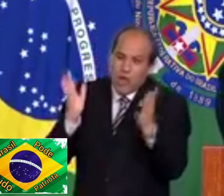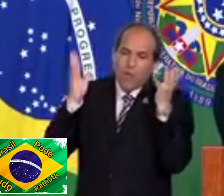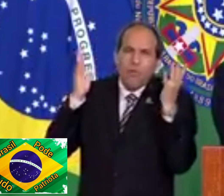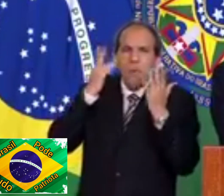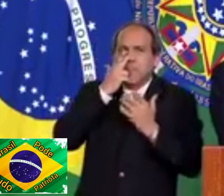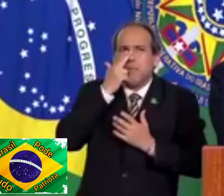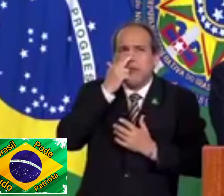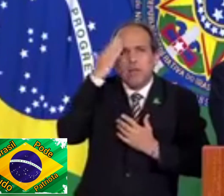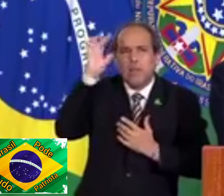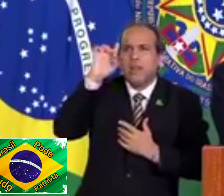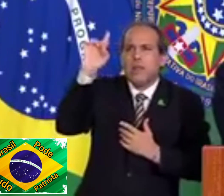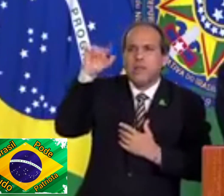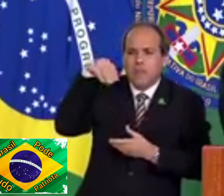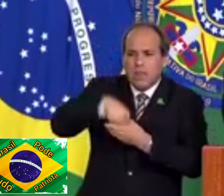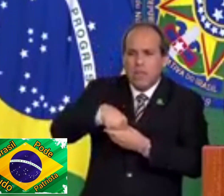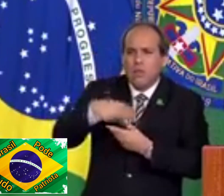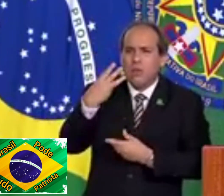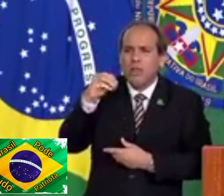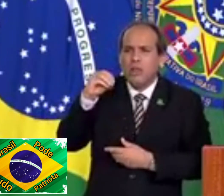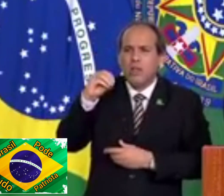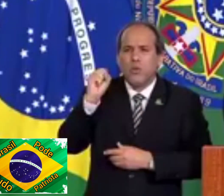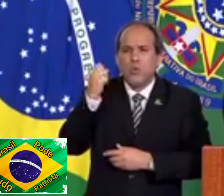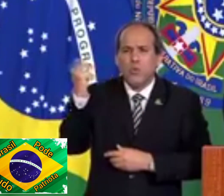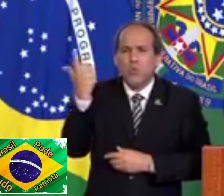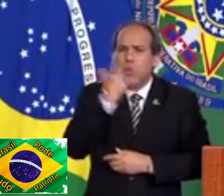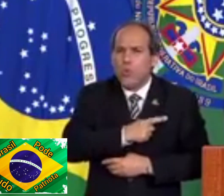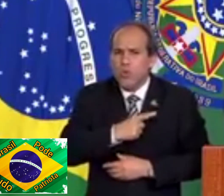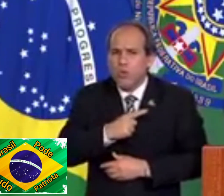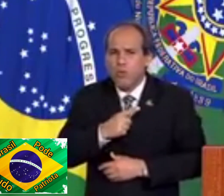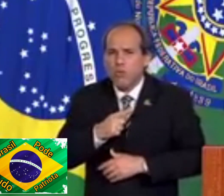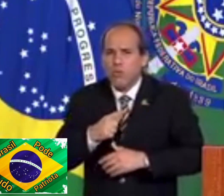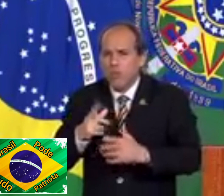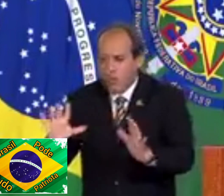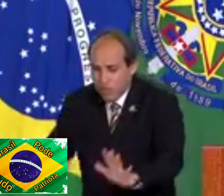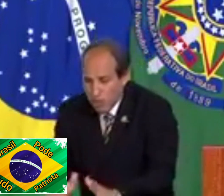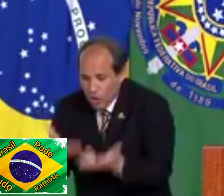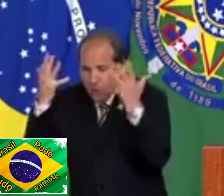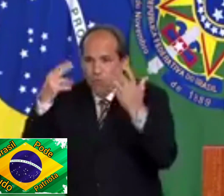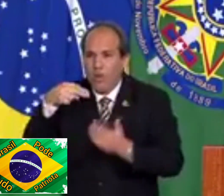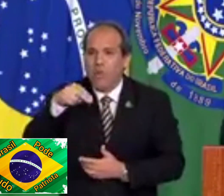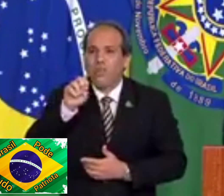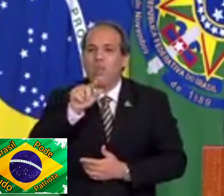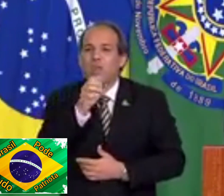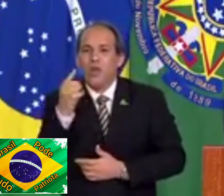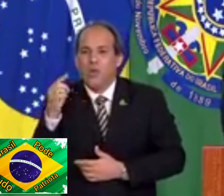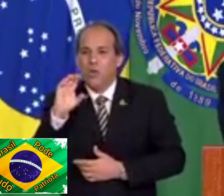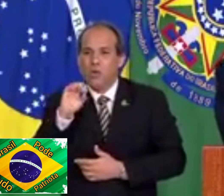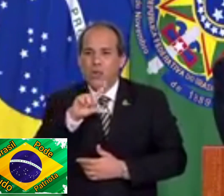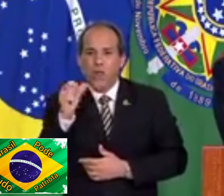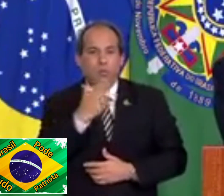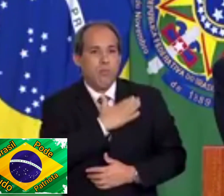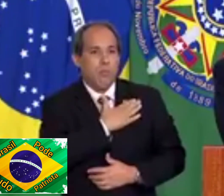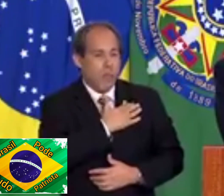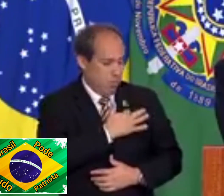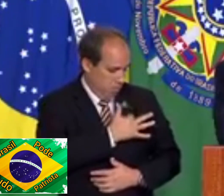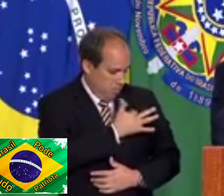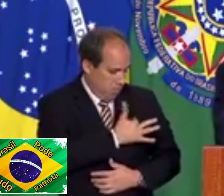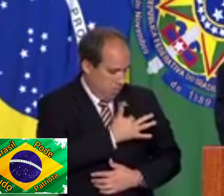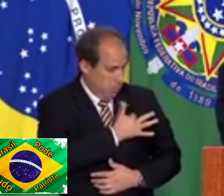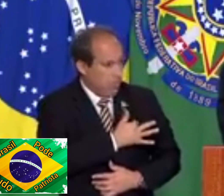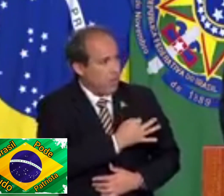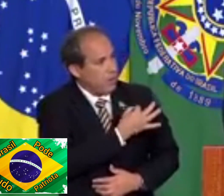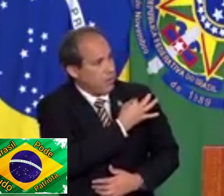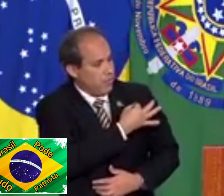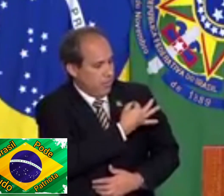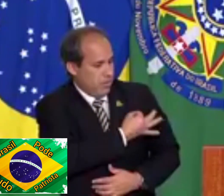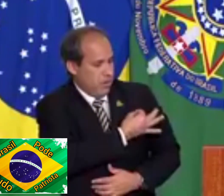mais que 30 segundos dentro d'água, consegui sair com o Negão Celso. E eu tenho em meu peito aqui uma medalha